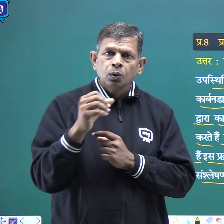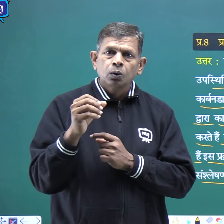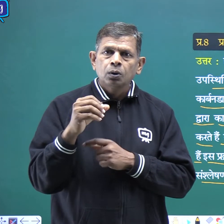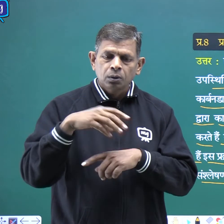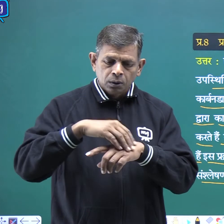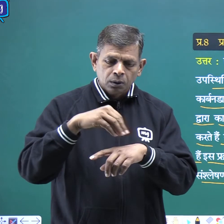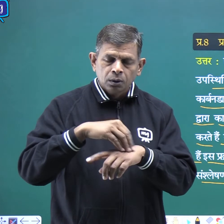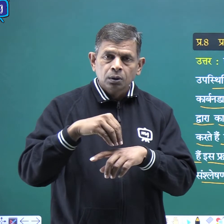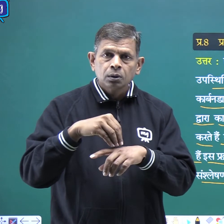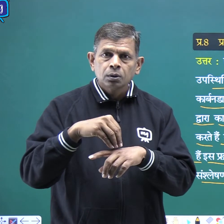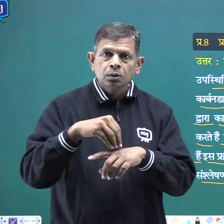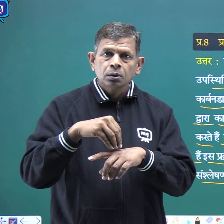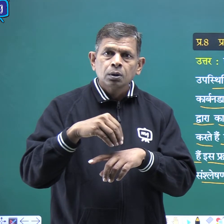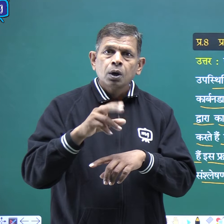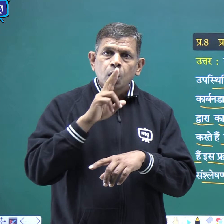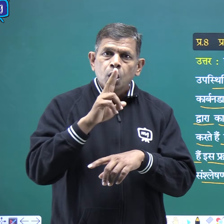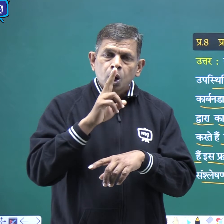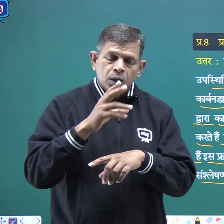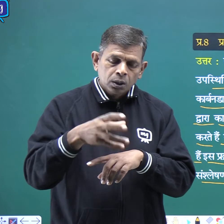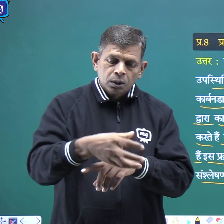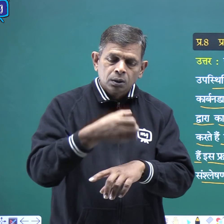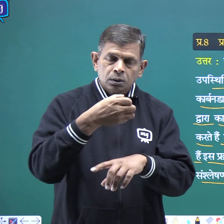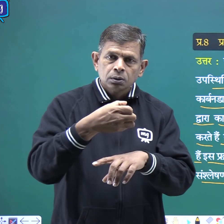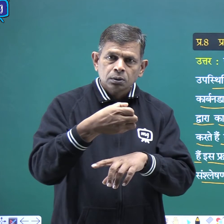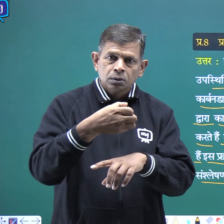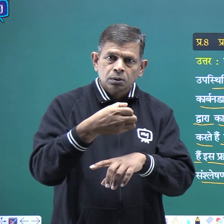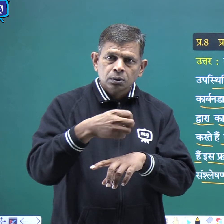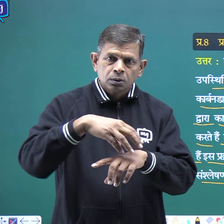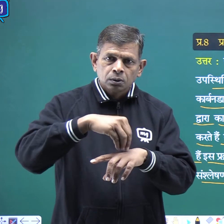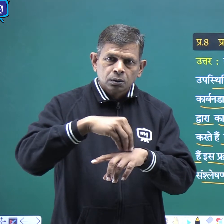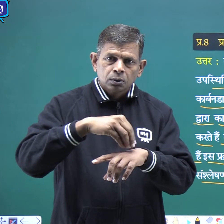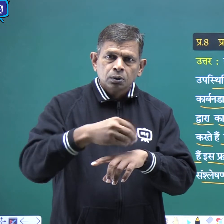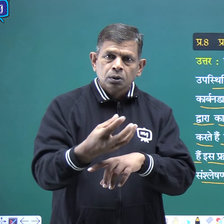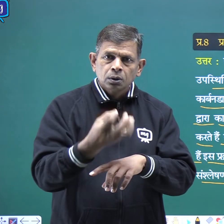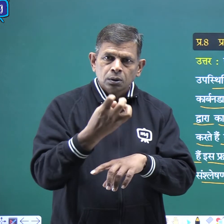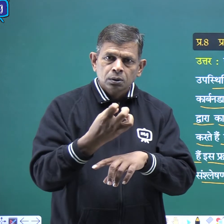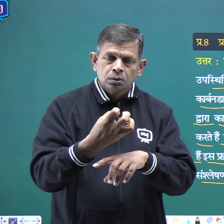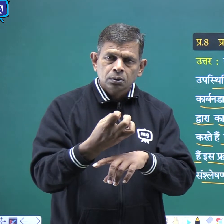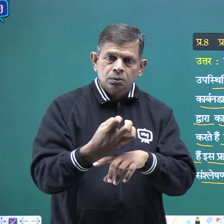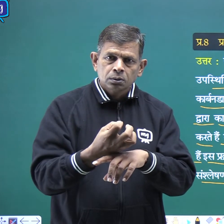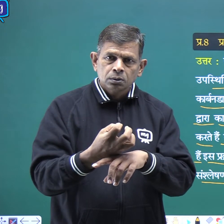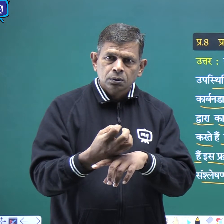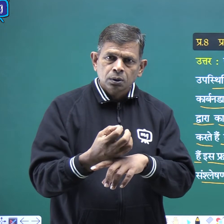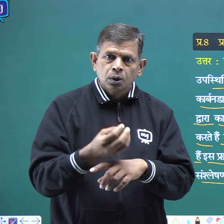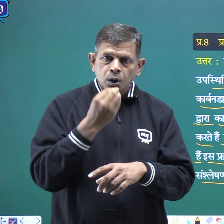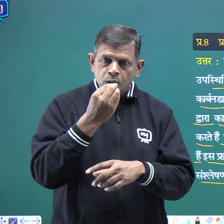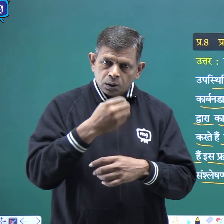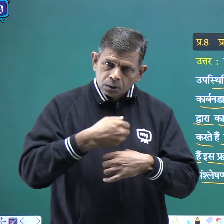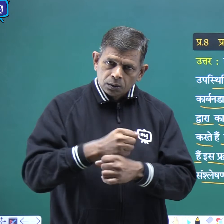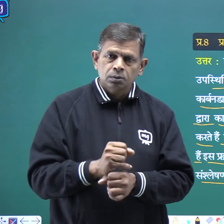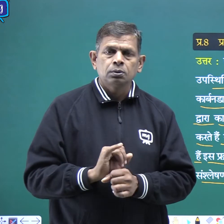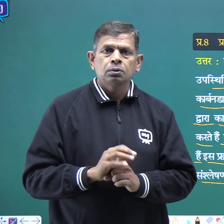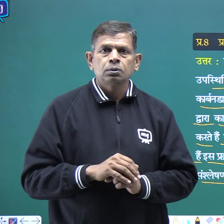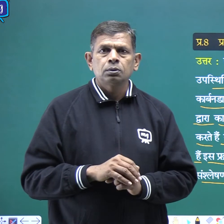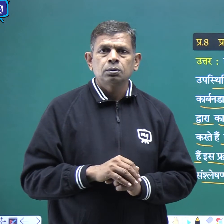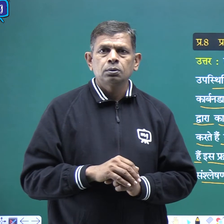से पानी लेकर और खनिज लवण लेकर भोजन का निर्माण करता